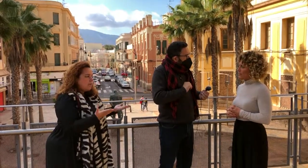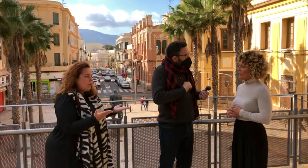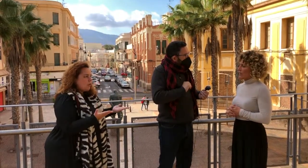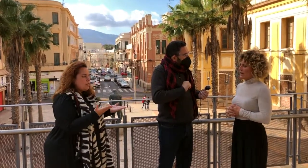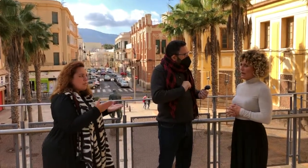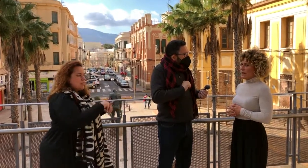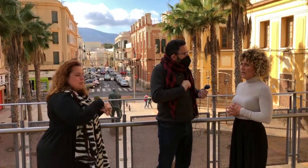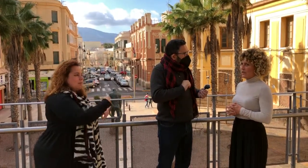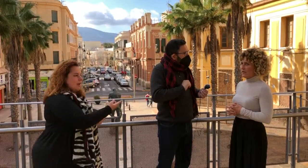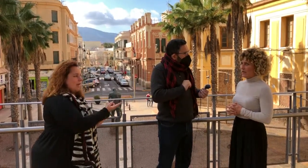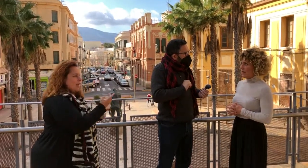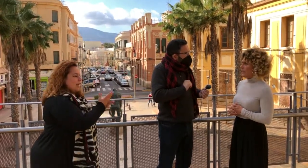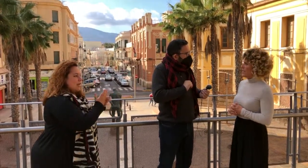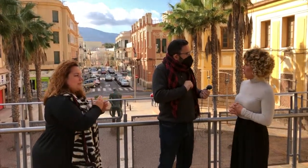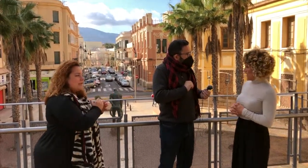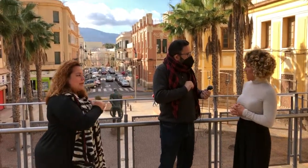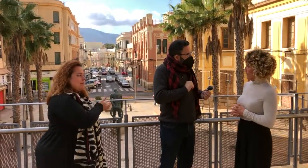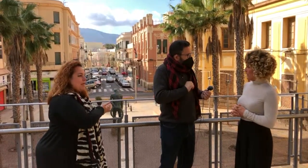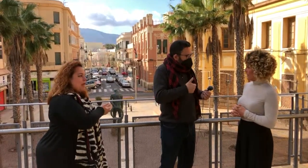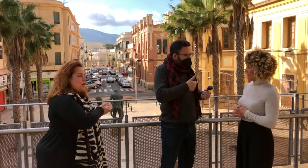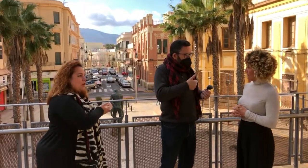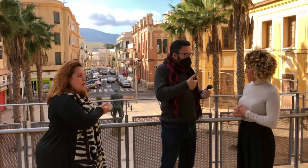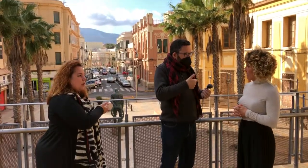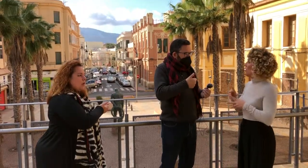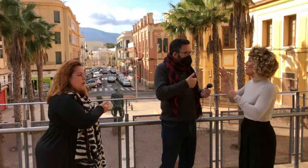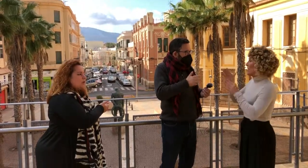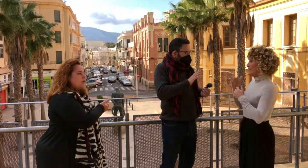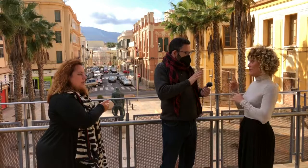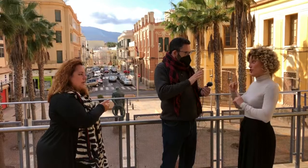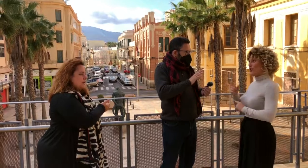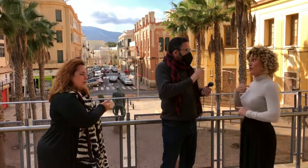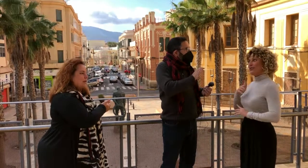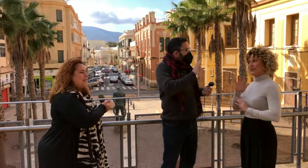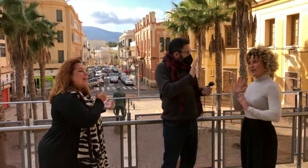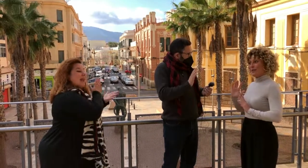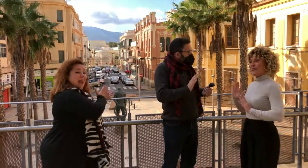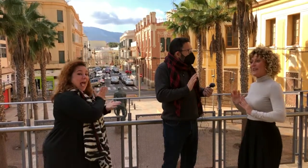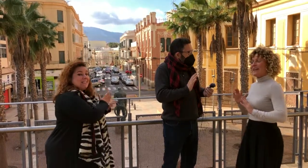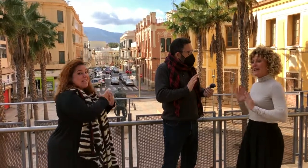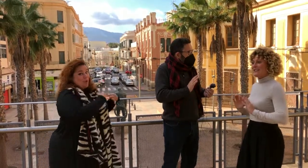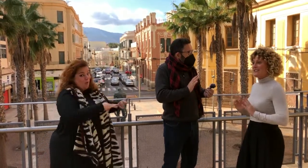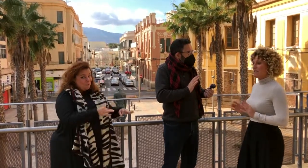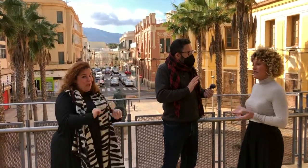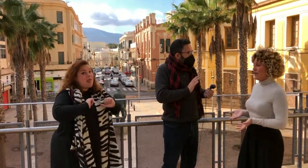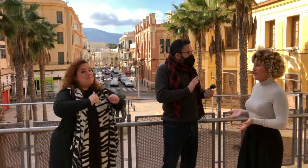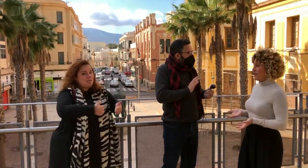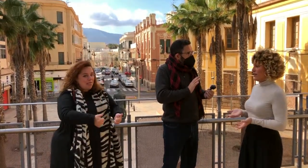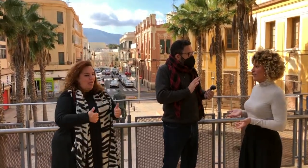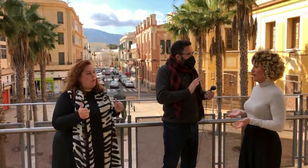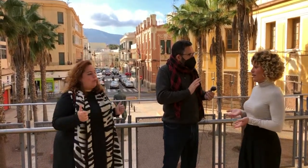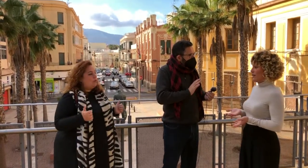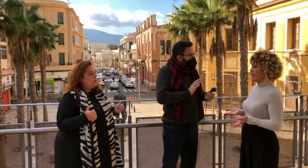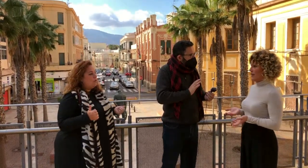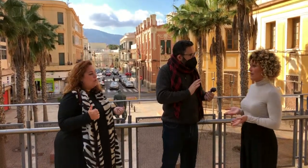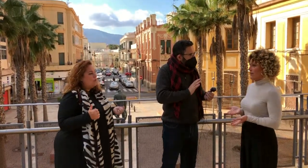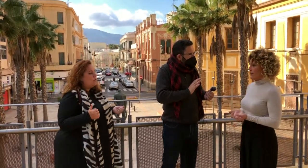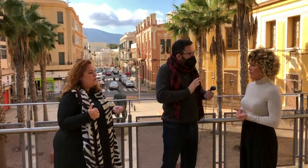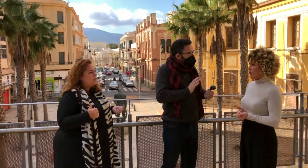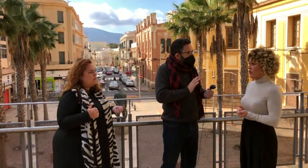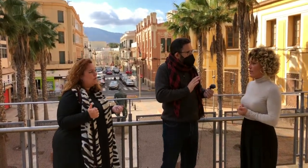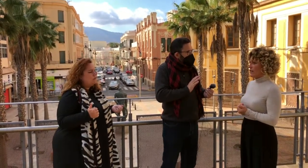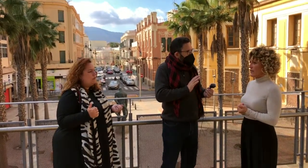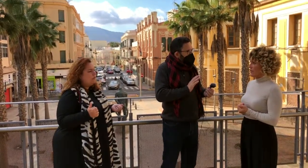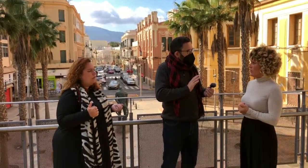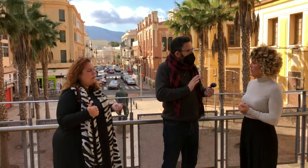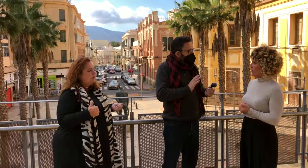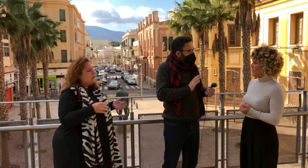clases? El 16 de noviembre. ¿Noviembre? Bueno, no, las clases no. Las clases. Las clases empezaron el no